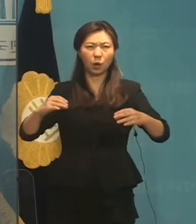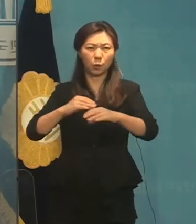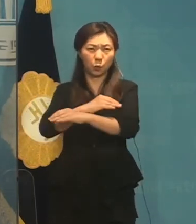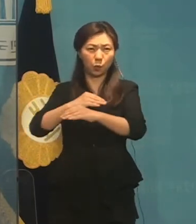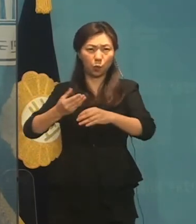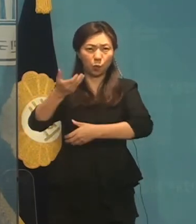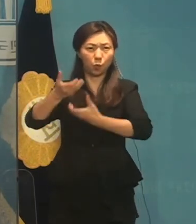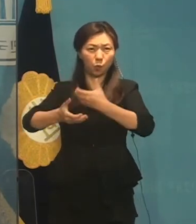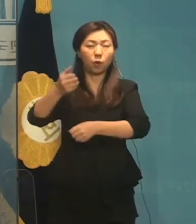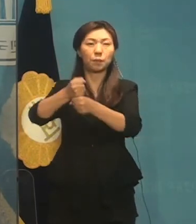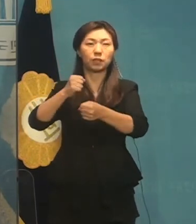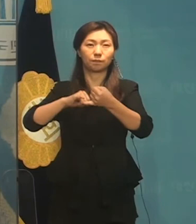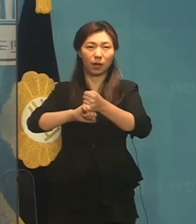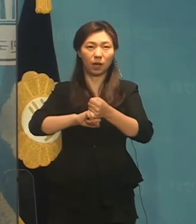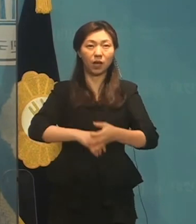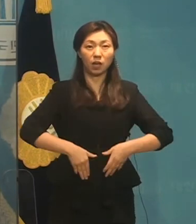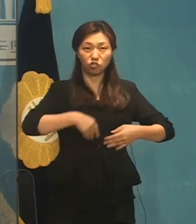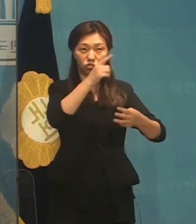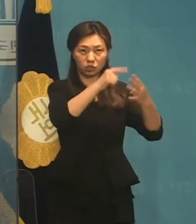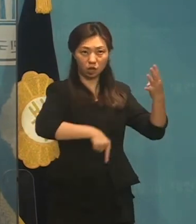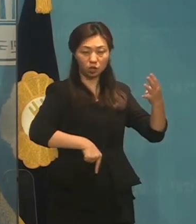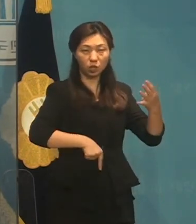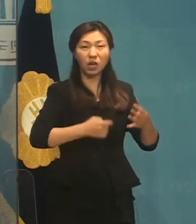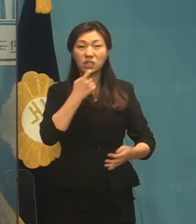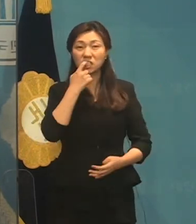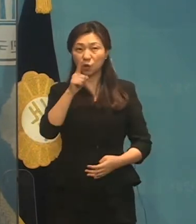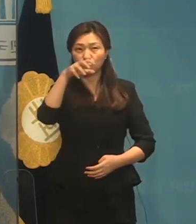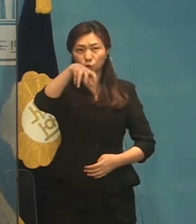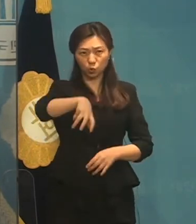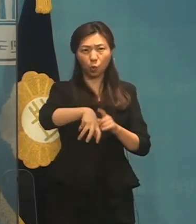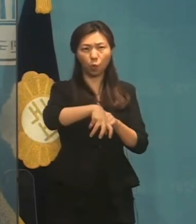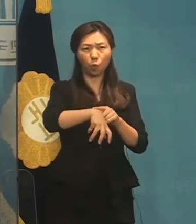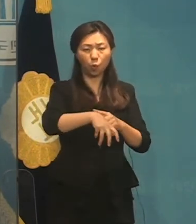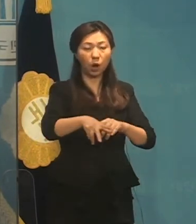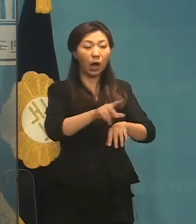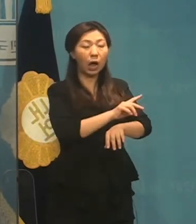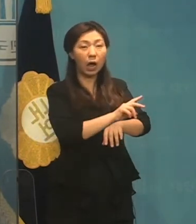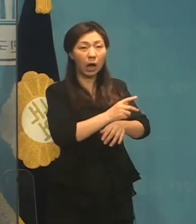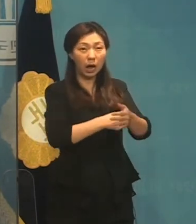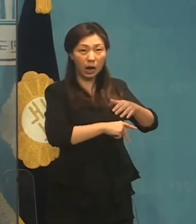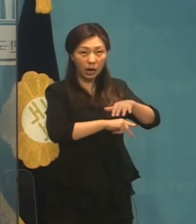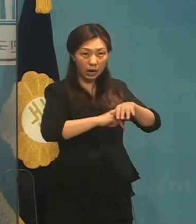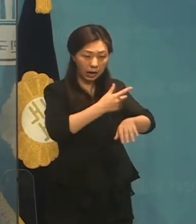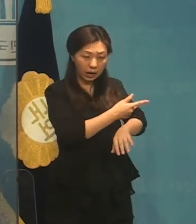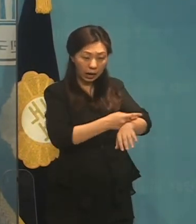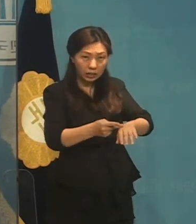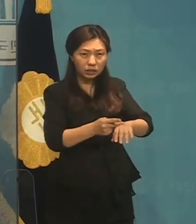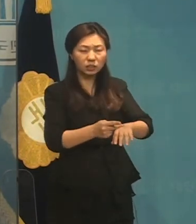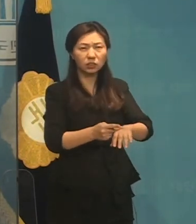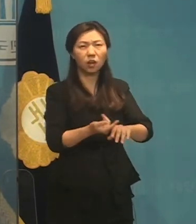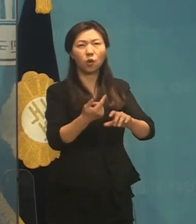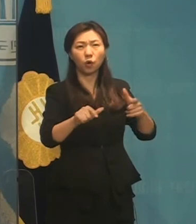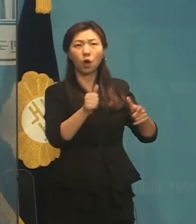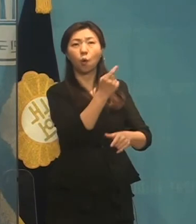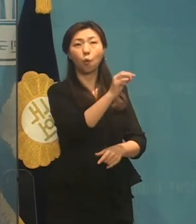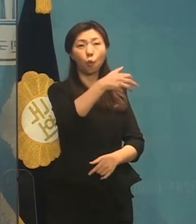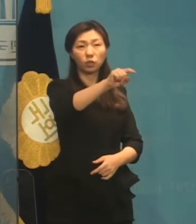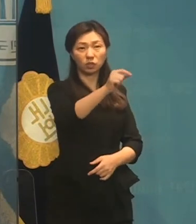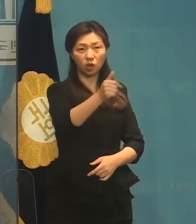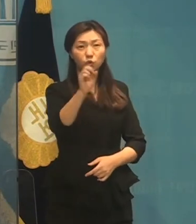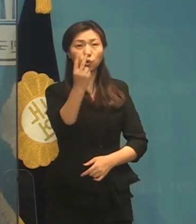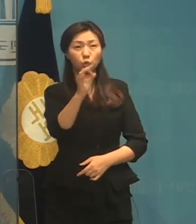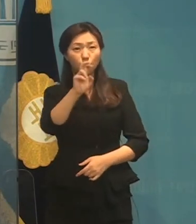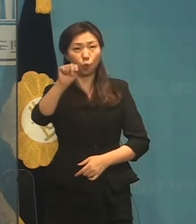완성하겠습니다. 춘천 속초 고속화 철도에 이어 강릉 제진간 동해선 철도, 홍천